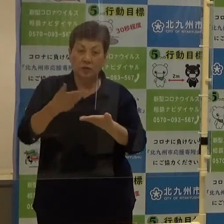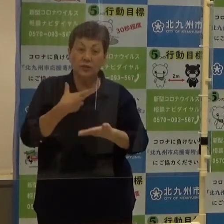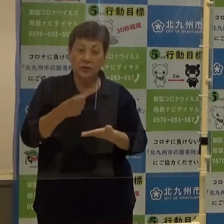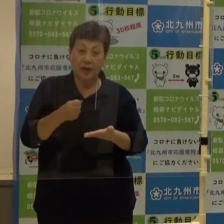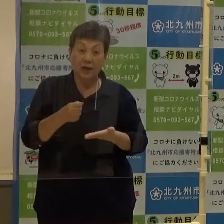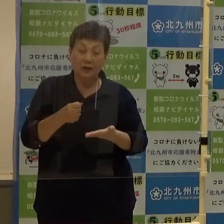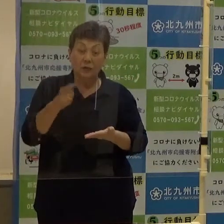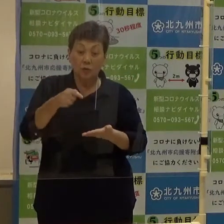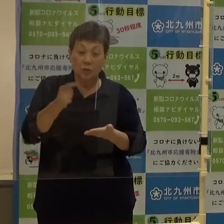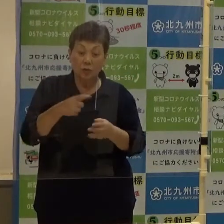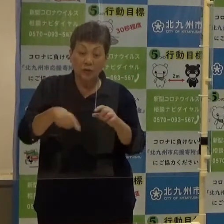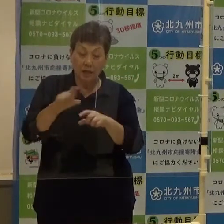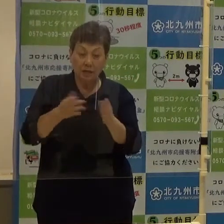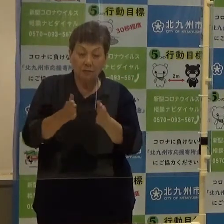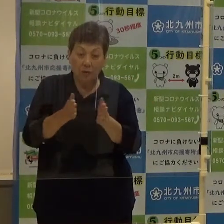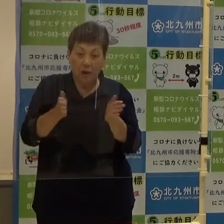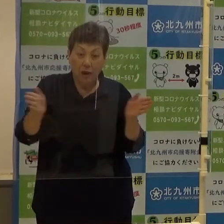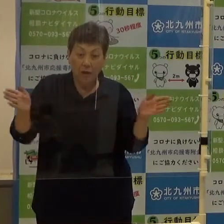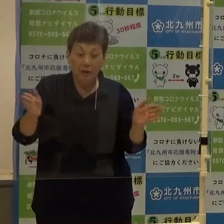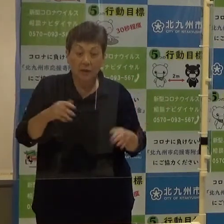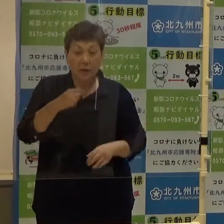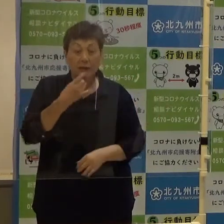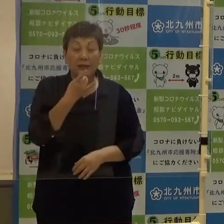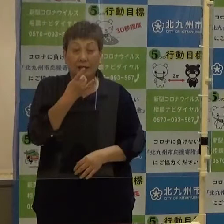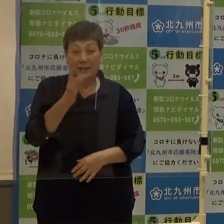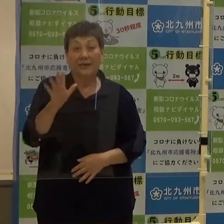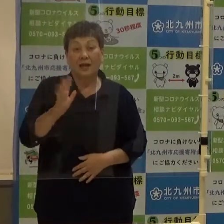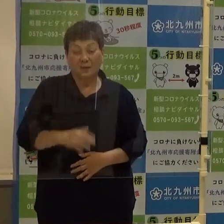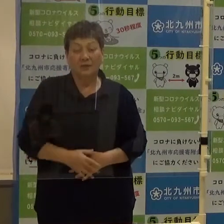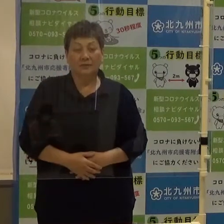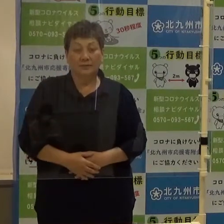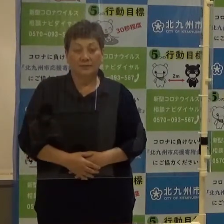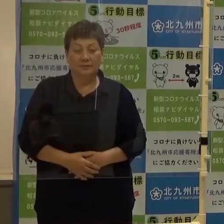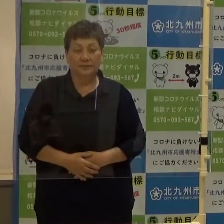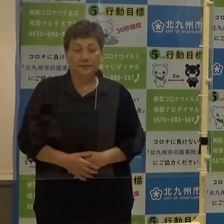れが広がっていくことを期待をしております。